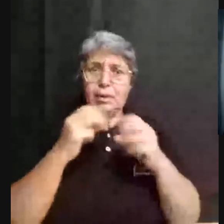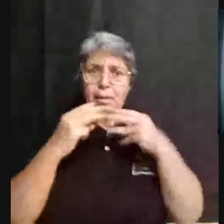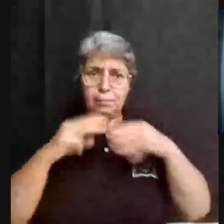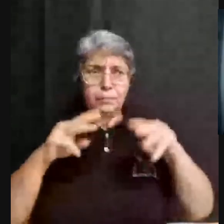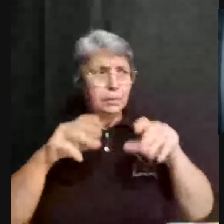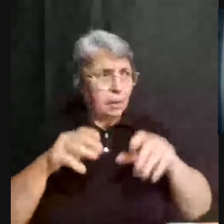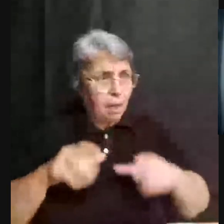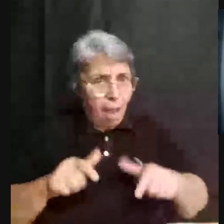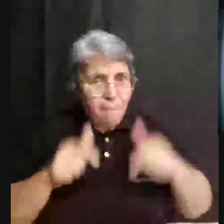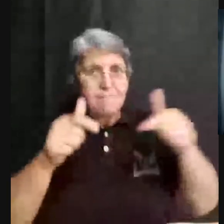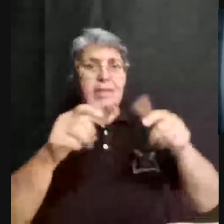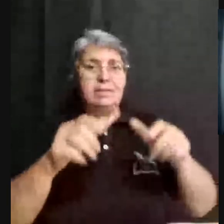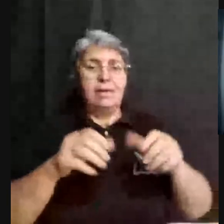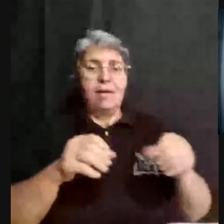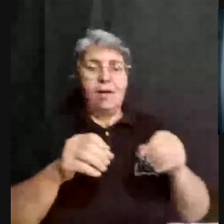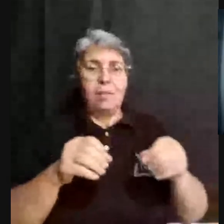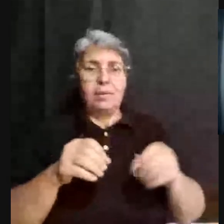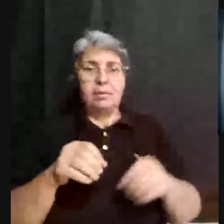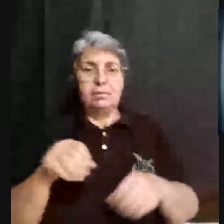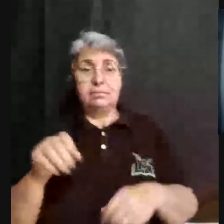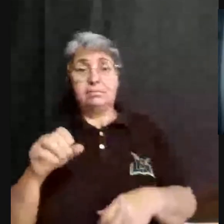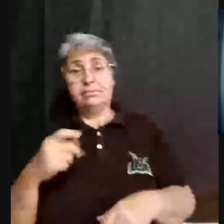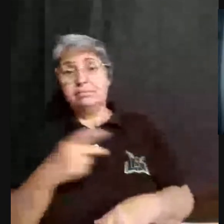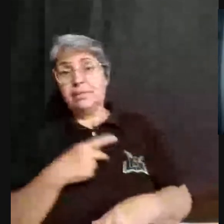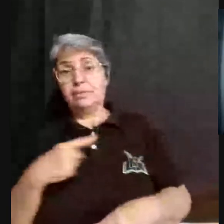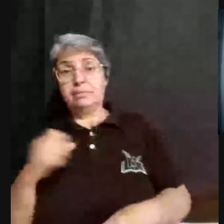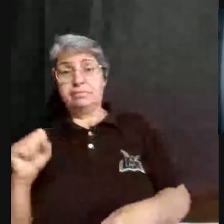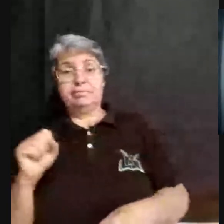mas isso não muda nada. E a irmã White